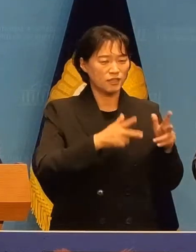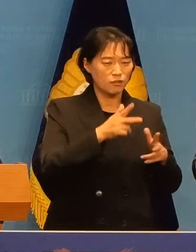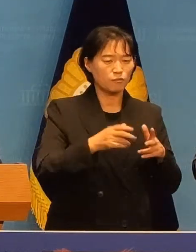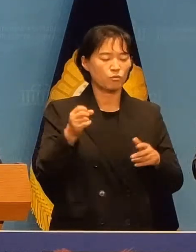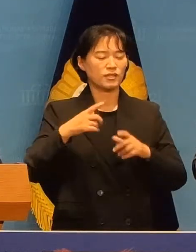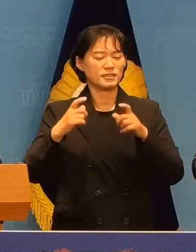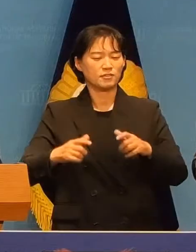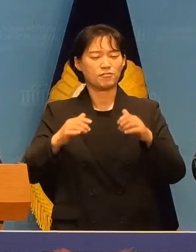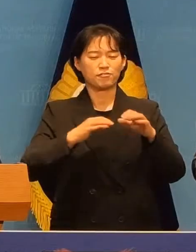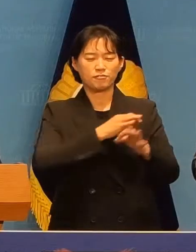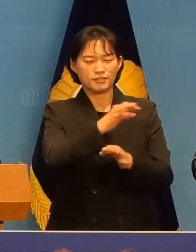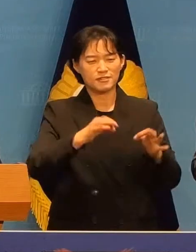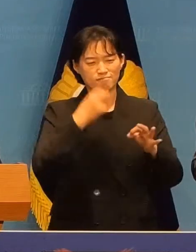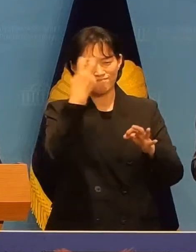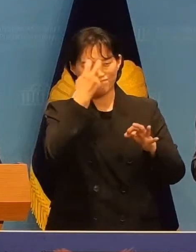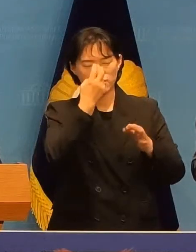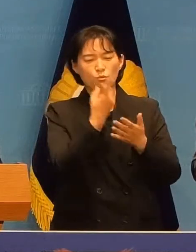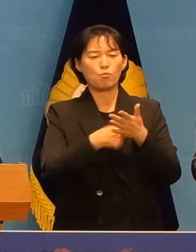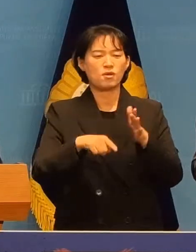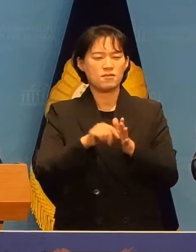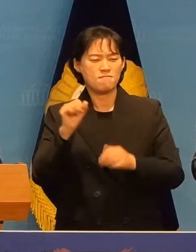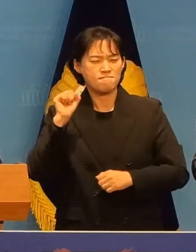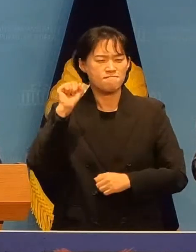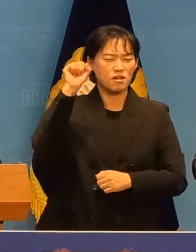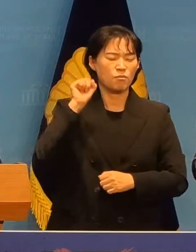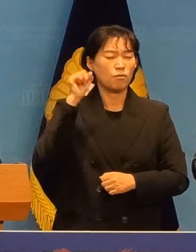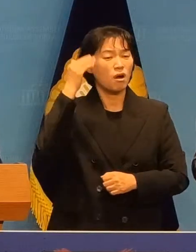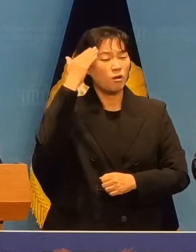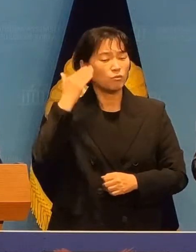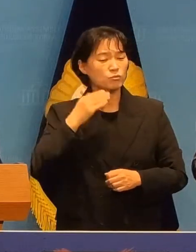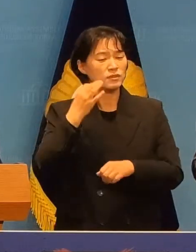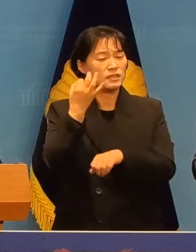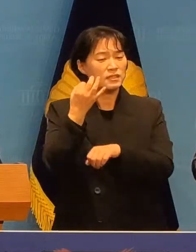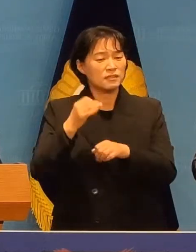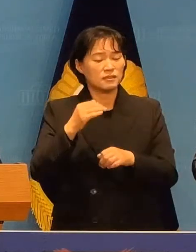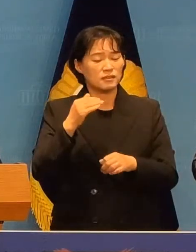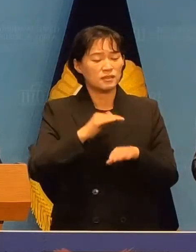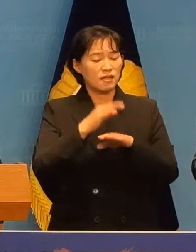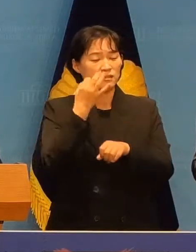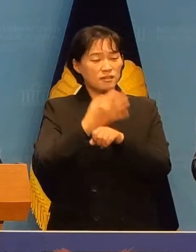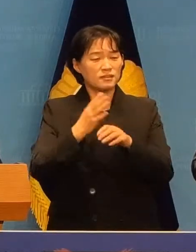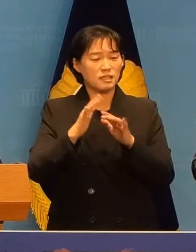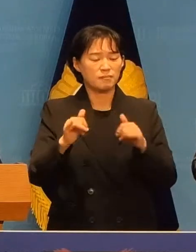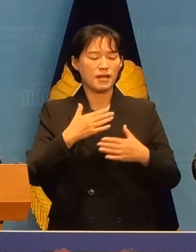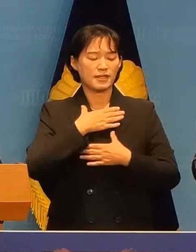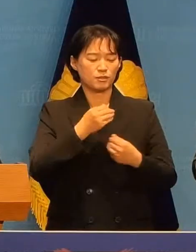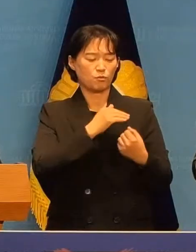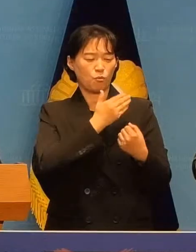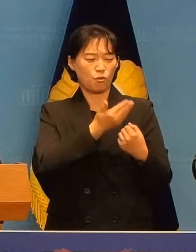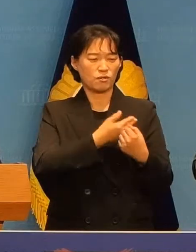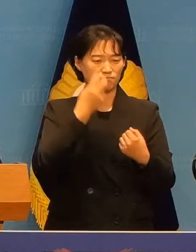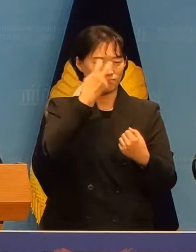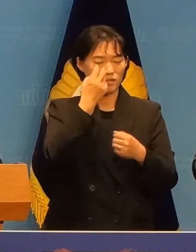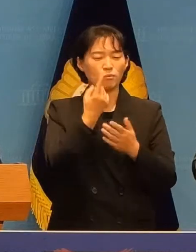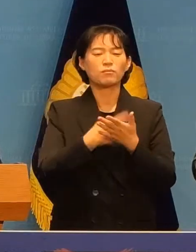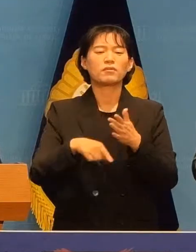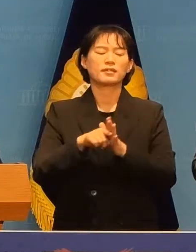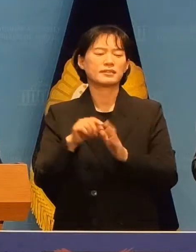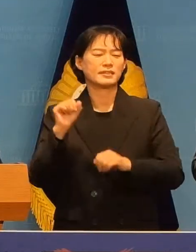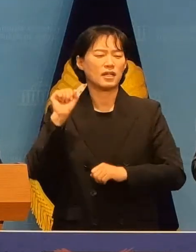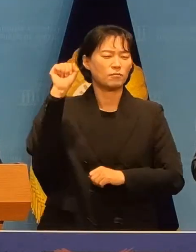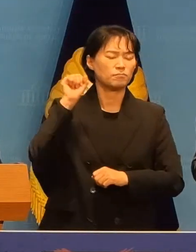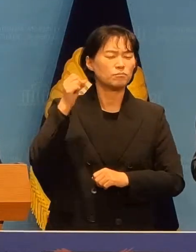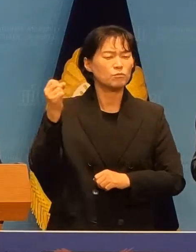지역 경제를 지키기 위한 싸움, 한국 소비자의 안전과 권리를 지키기 위한 싸움, 그리고